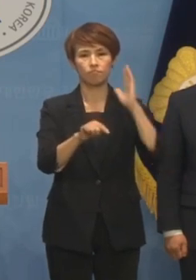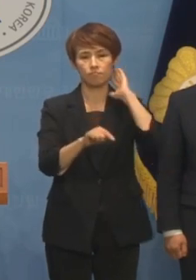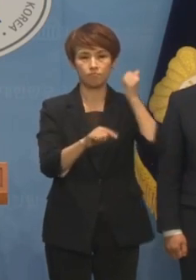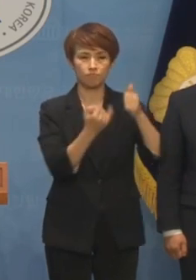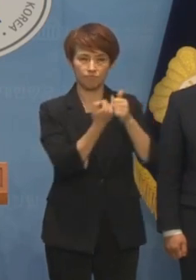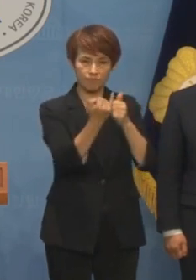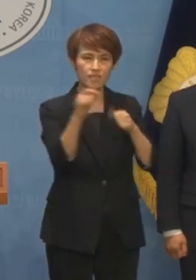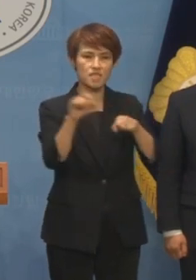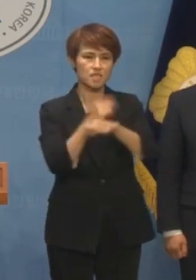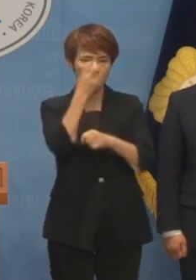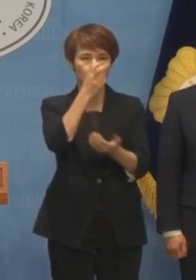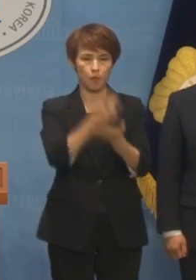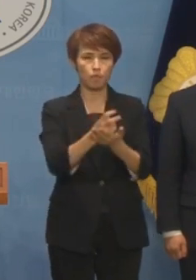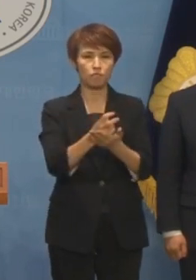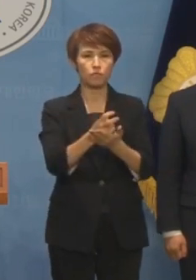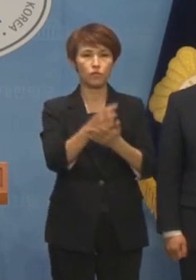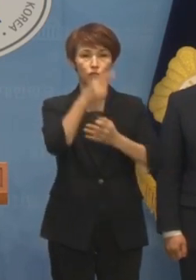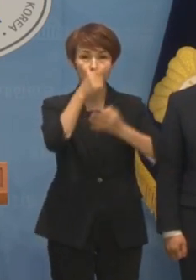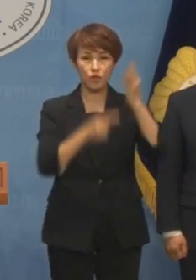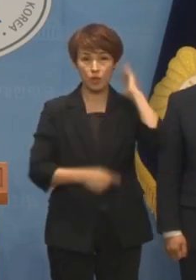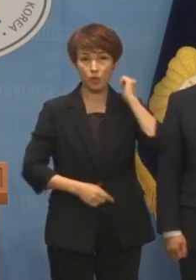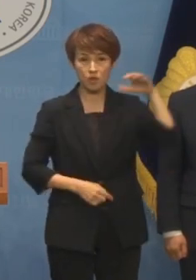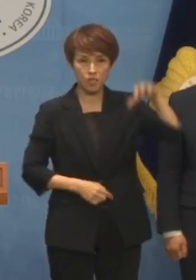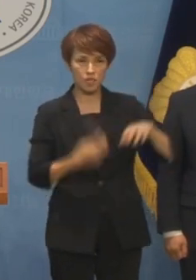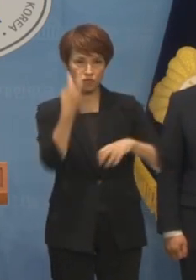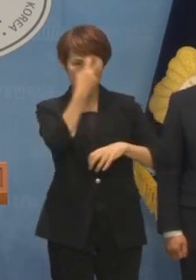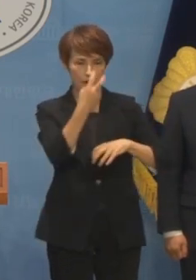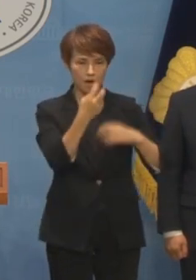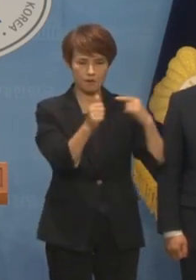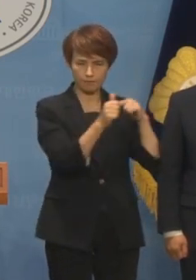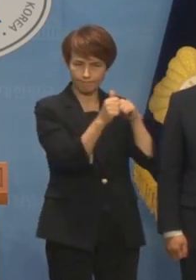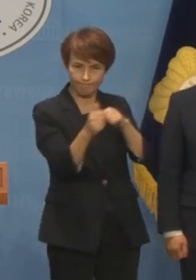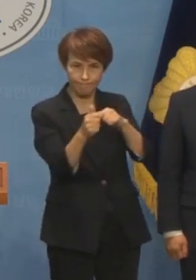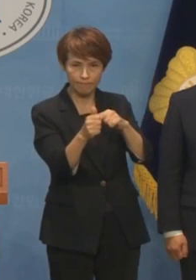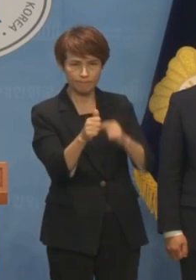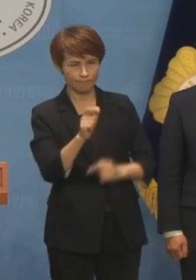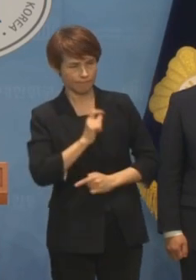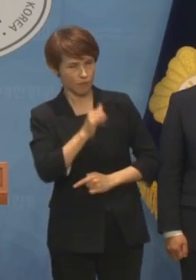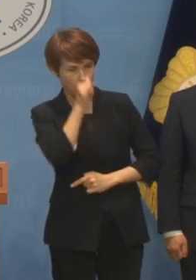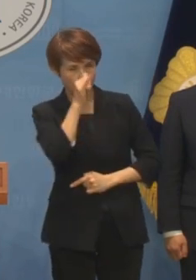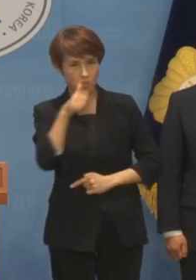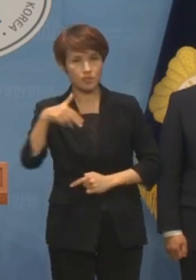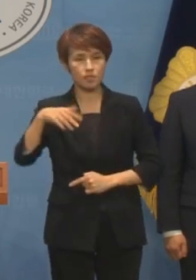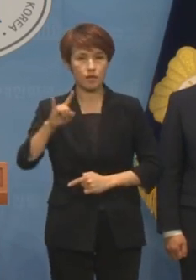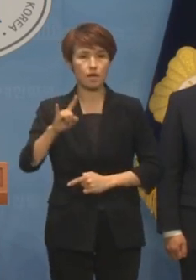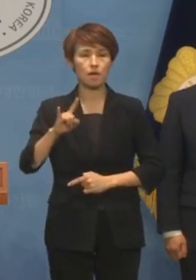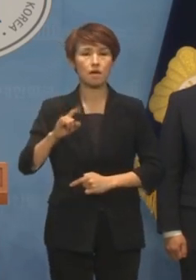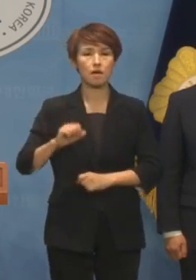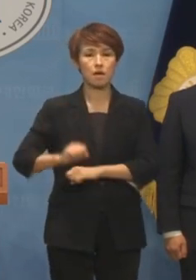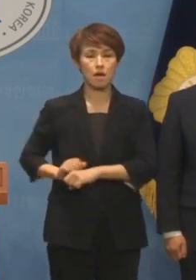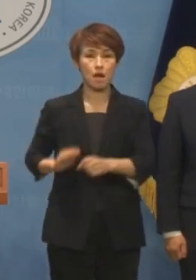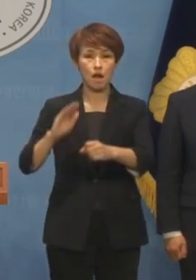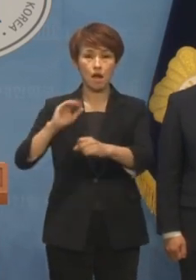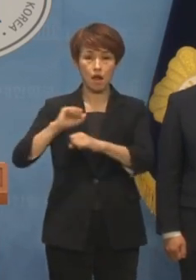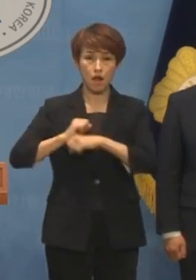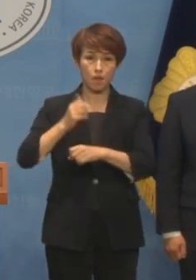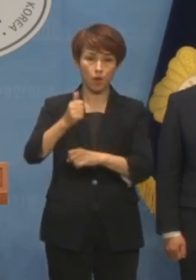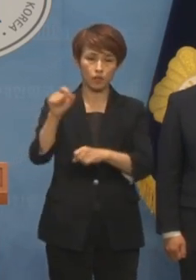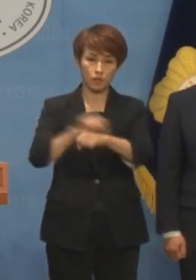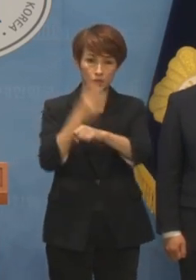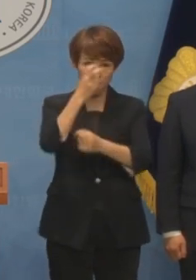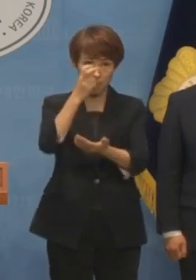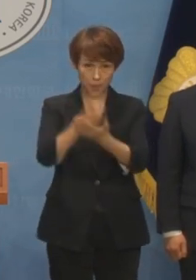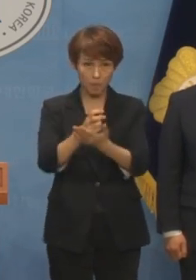종합특검법, 윤석열 대통령실 수사 외압 의혹의 최혜병 특검법 등 윤석열, 김건희,